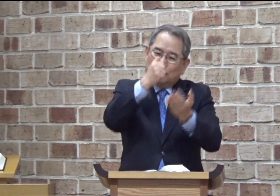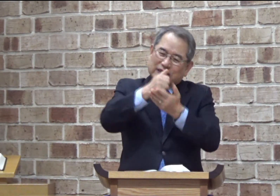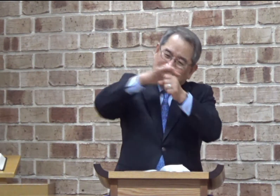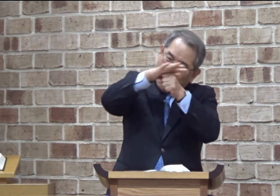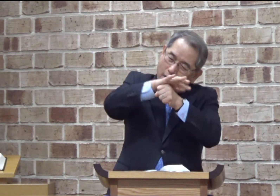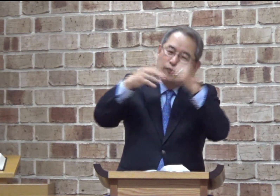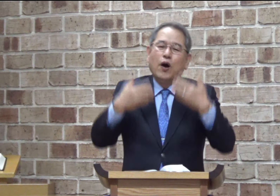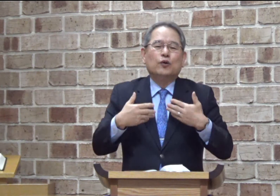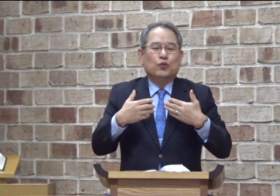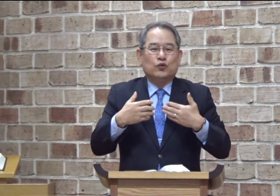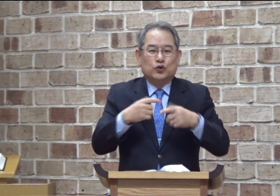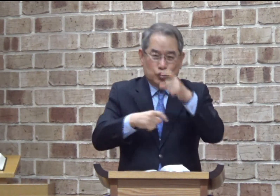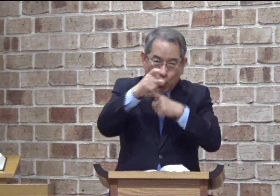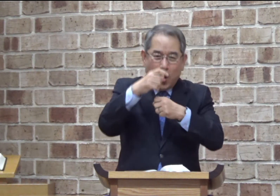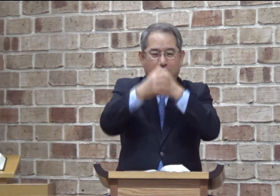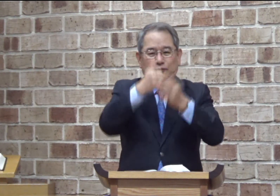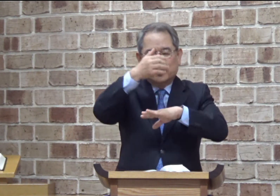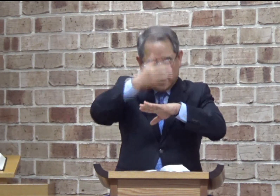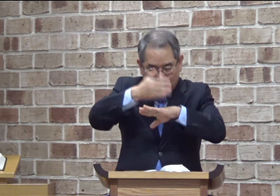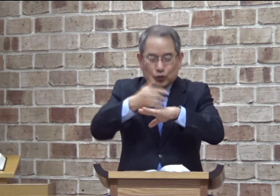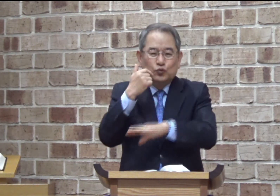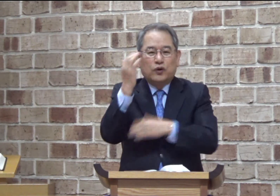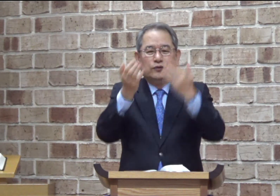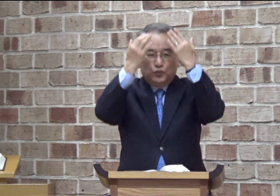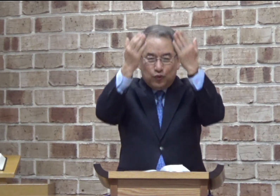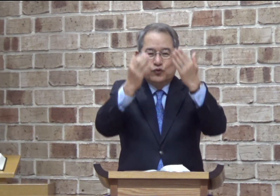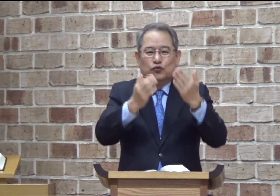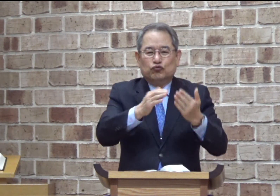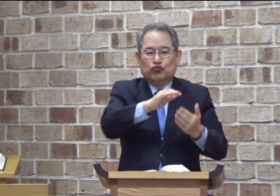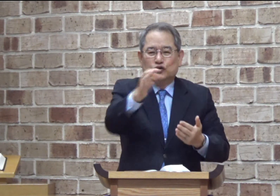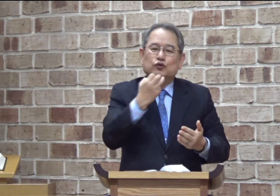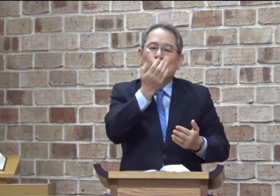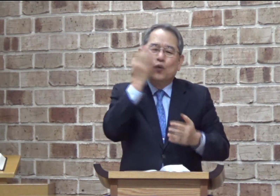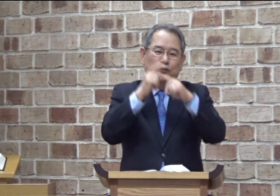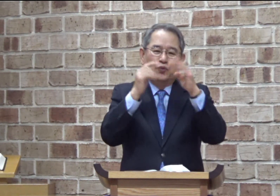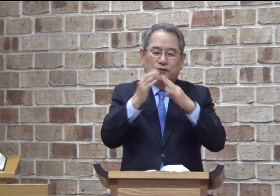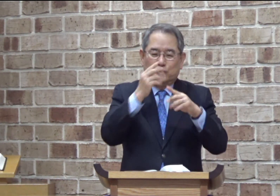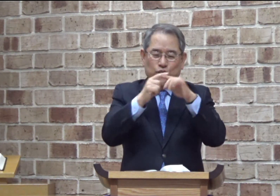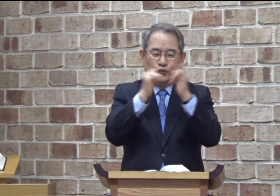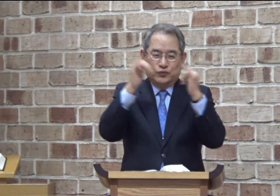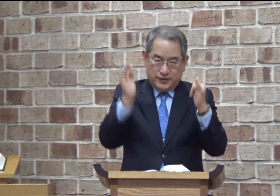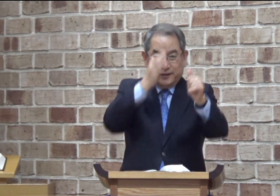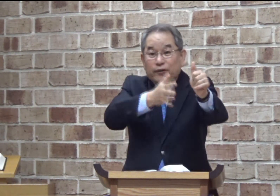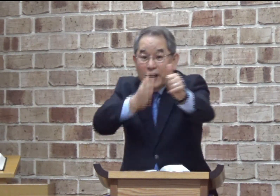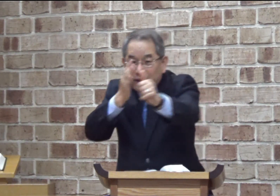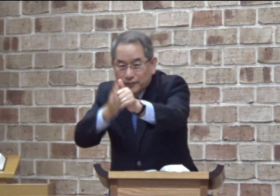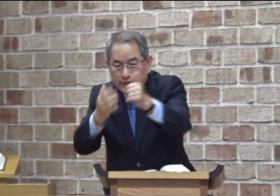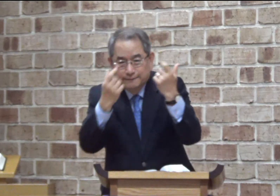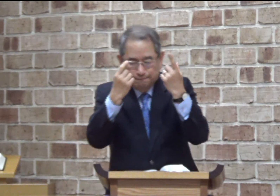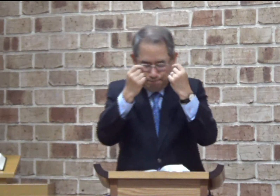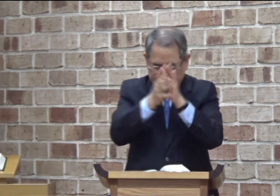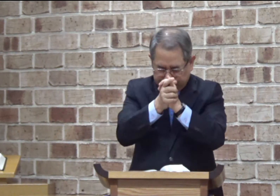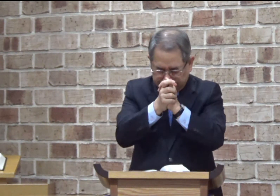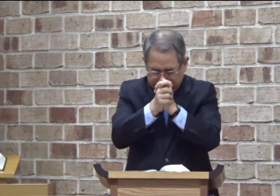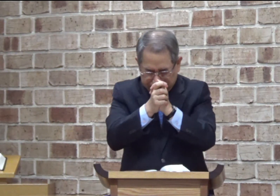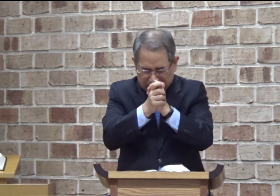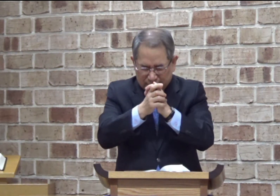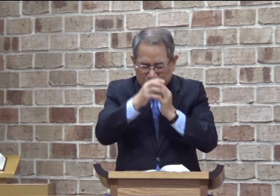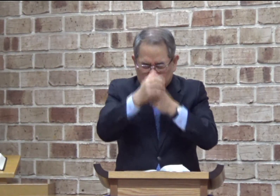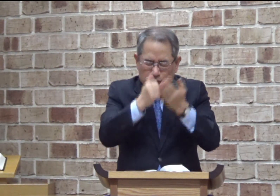마시기 바랍니다. 걸림돌이 아닌 디딤돌로 하나님의 사랑을 받고 더욱